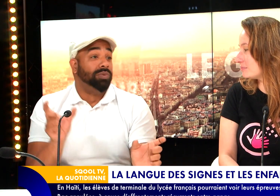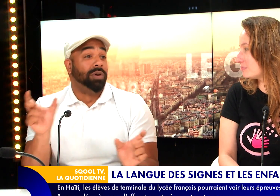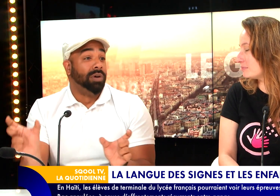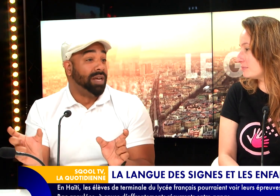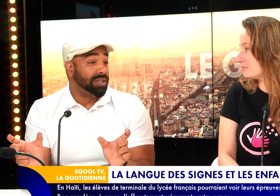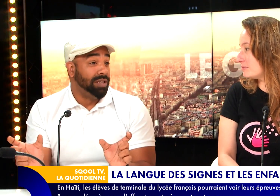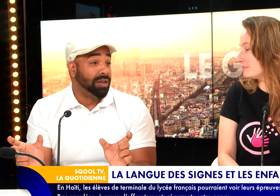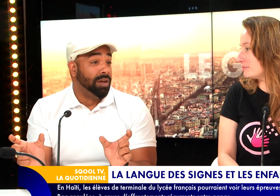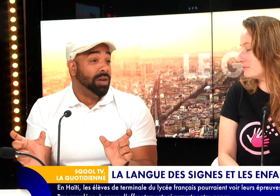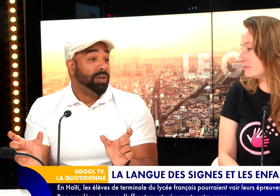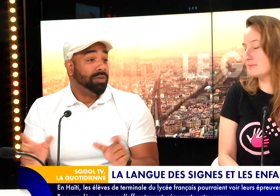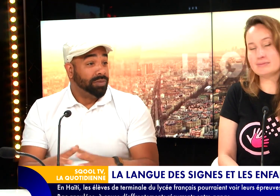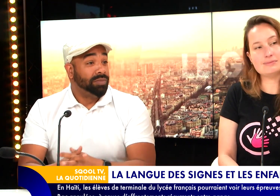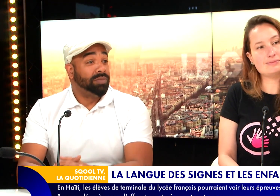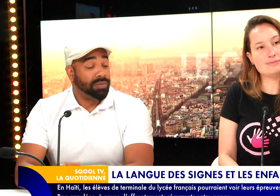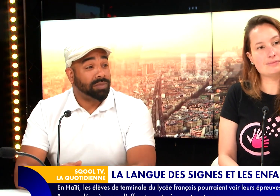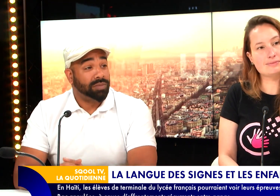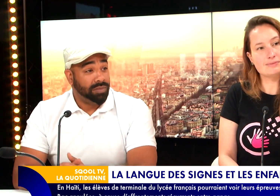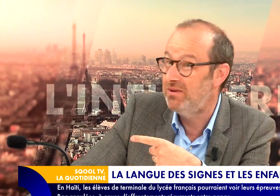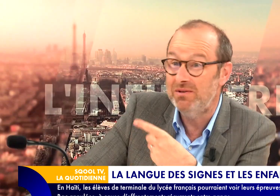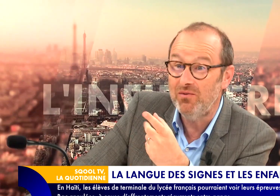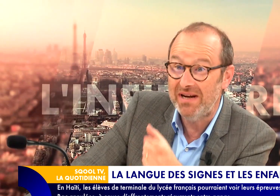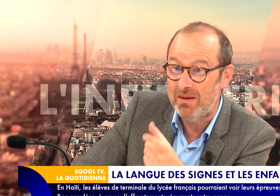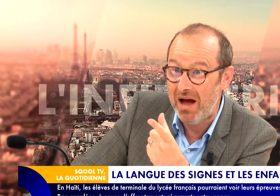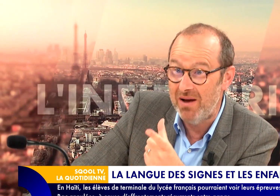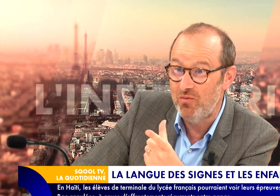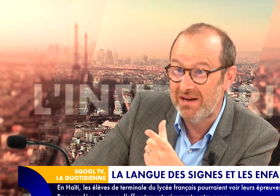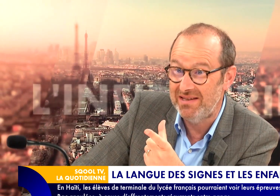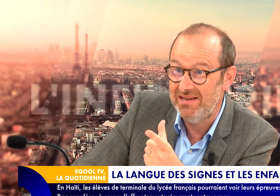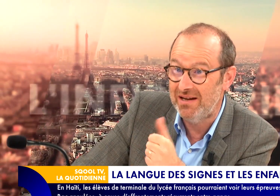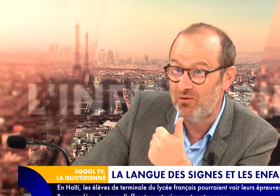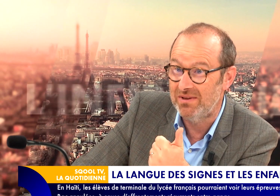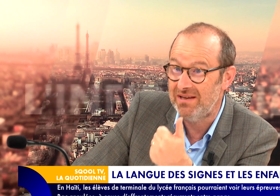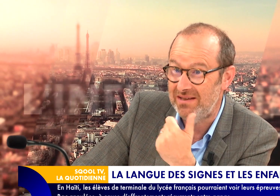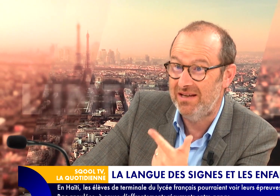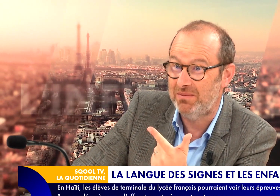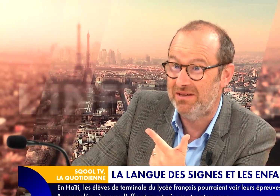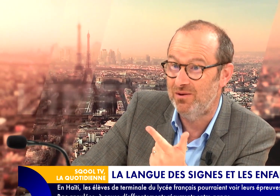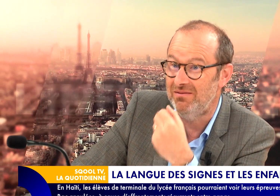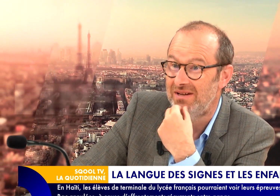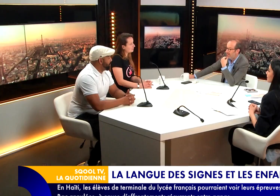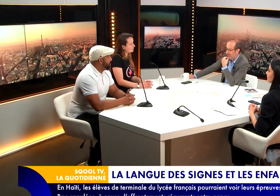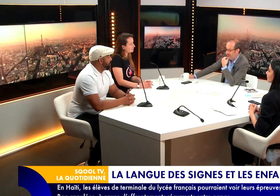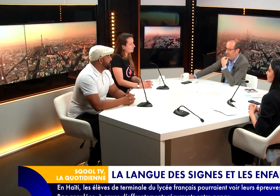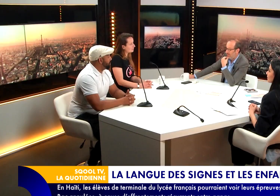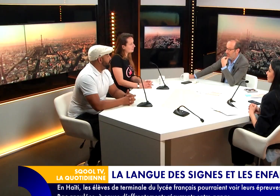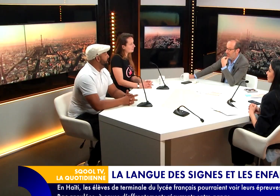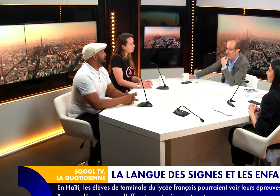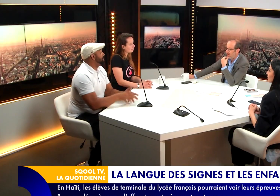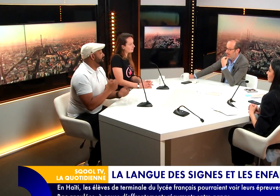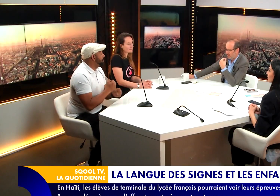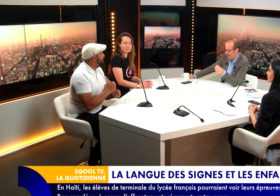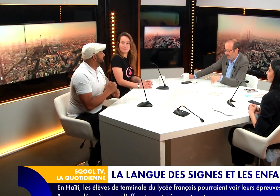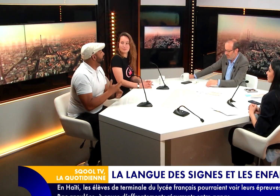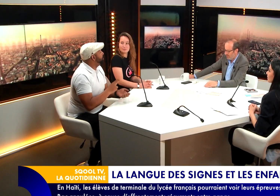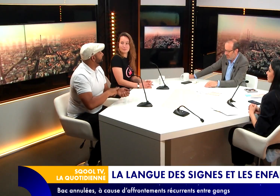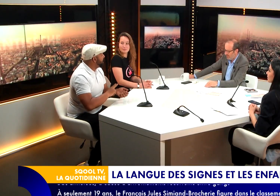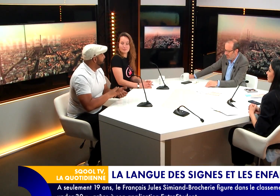pour un signe. Parce que c'est ce que vous expliquiez en tout début d'émission. Voilà, il n'y a pas un mot par signe, il y a le contexte, il y a l'expression. Exactement. Donc c'est super compliqué. C'est vraiment un travail de